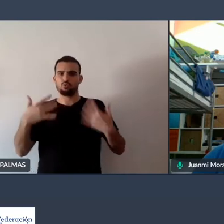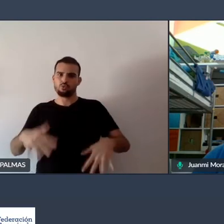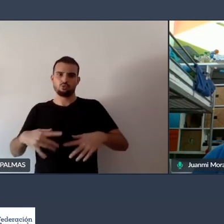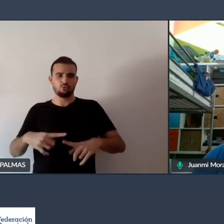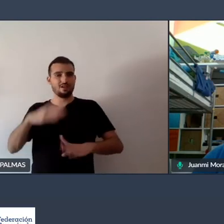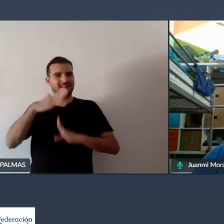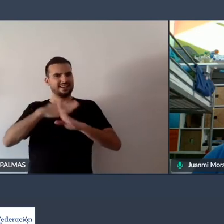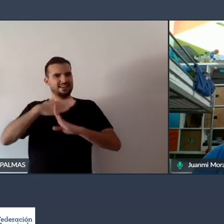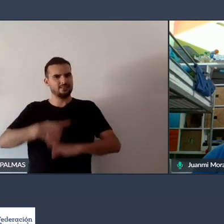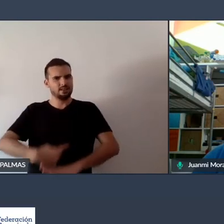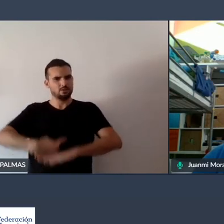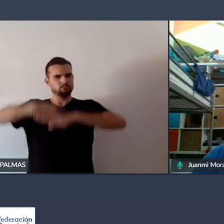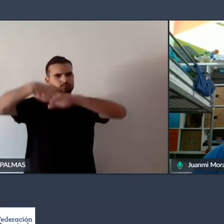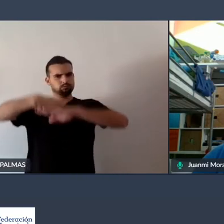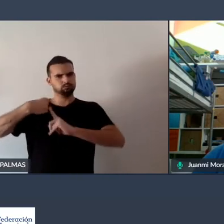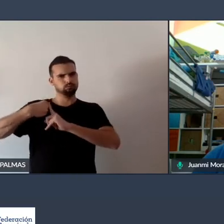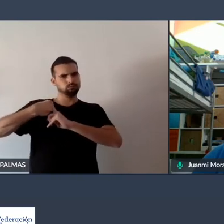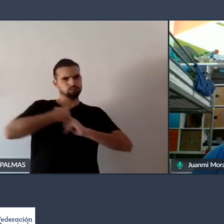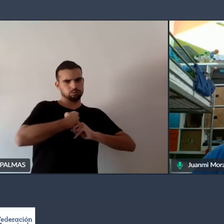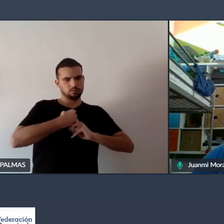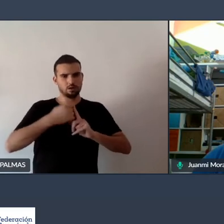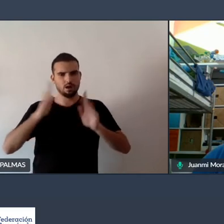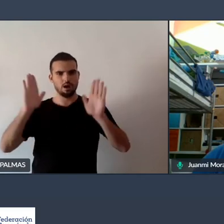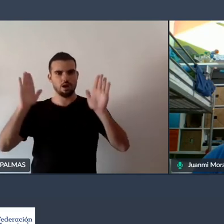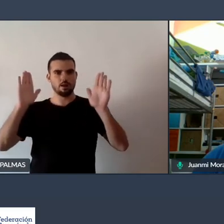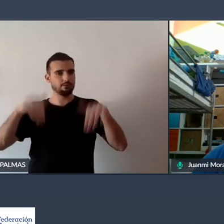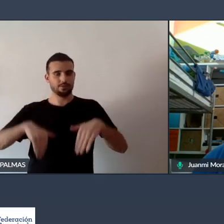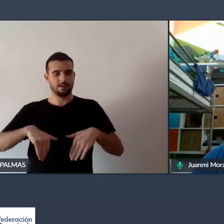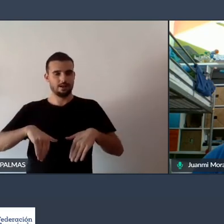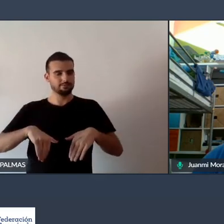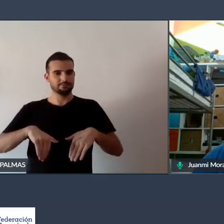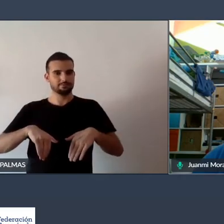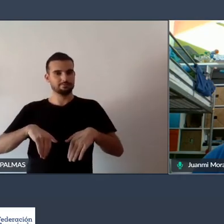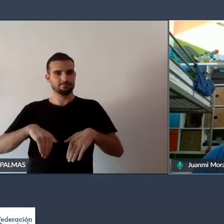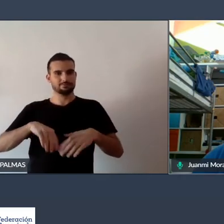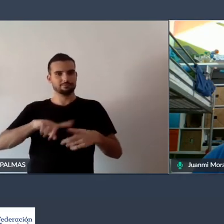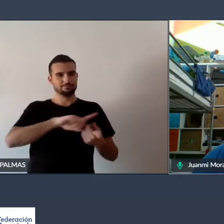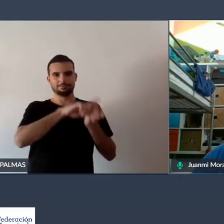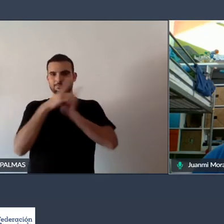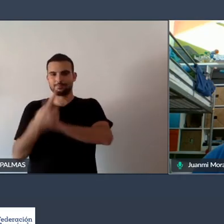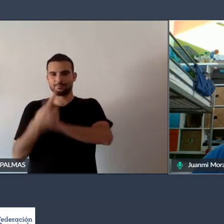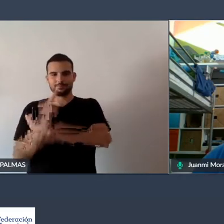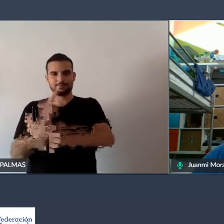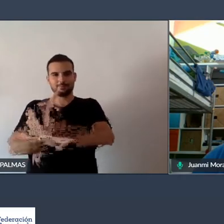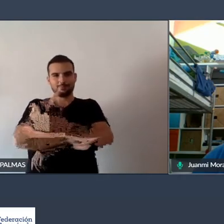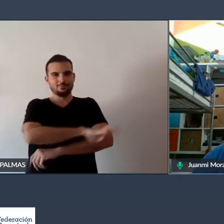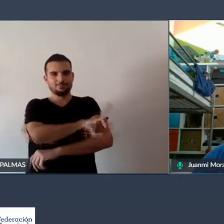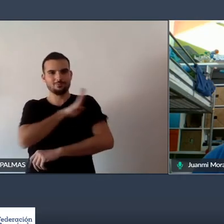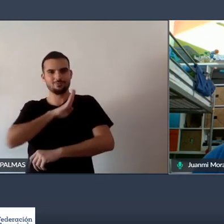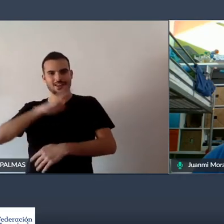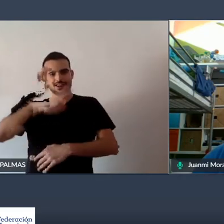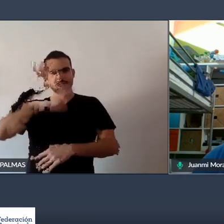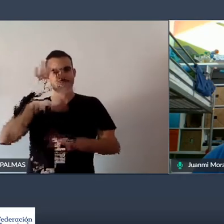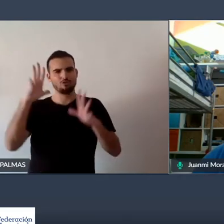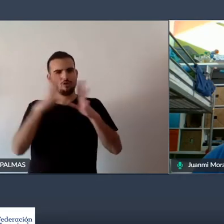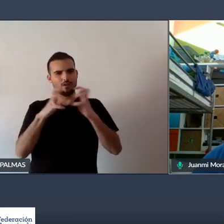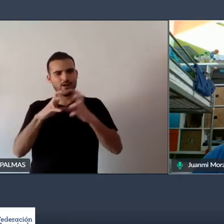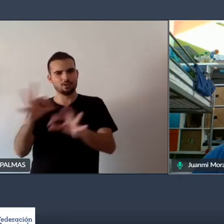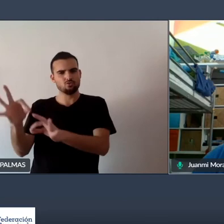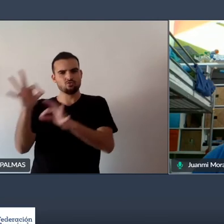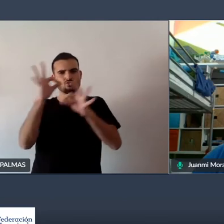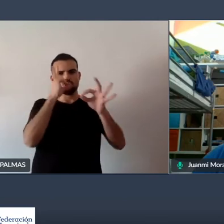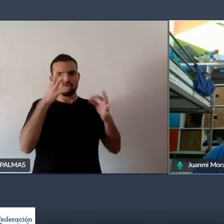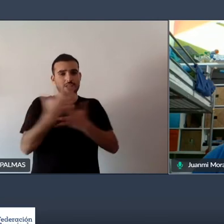alto, se transformó ya desde el minuto uno en ilusión, en ganas por aprender, por absorber absolutamente todo lo que